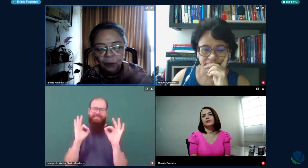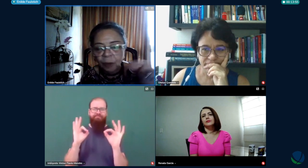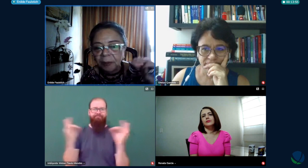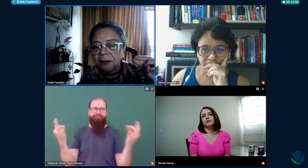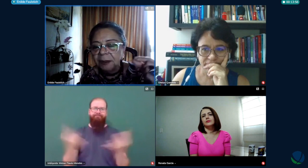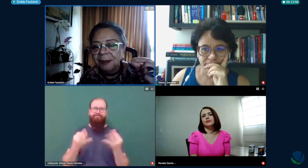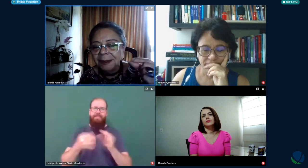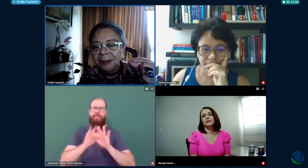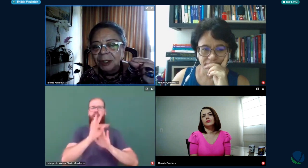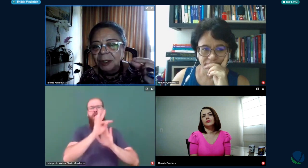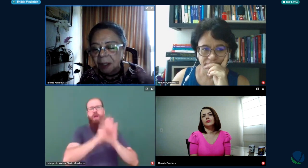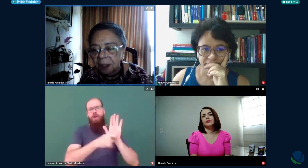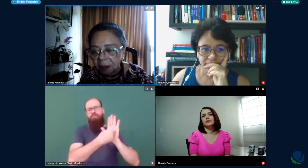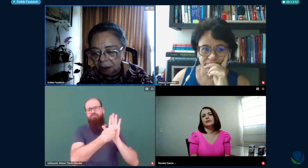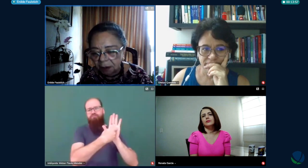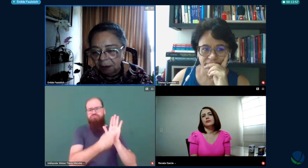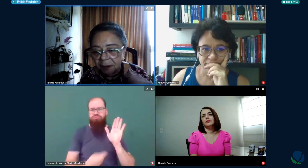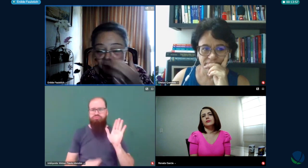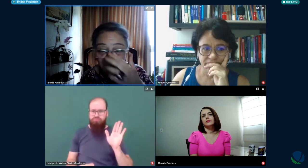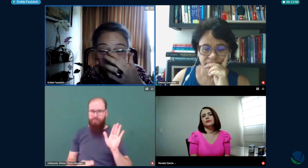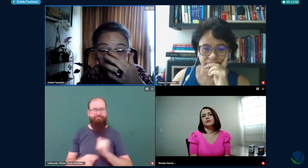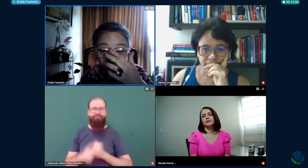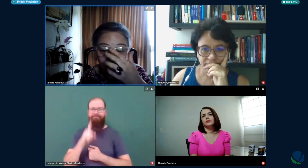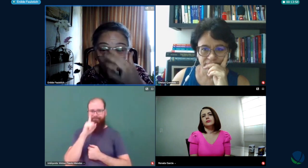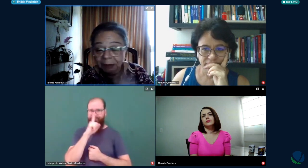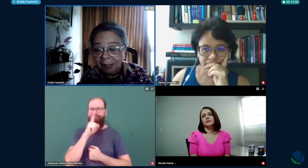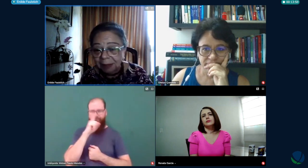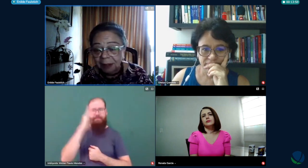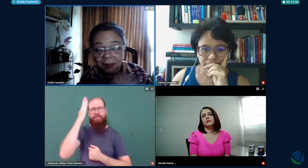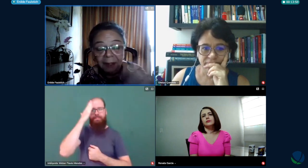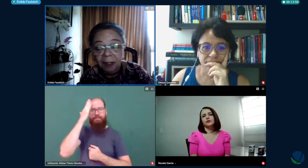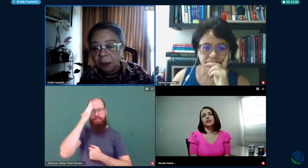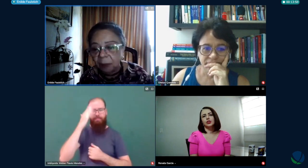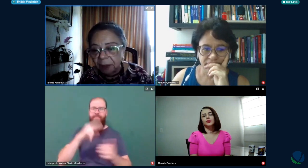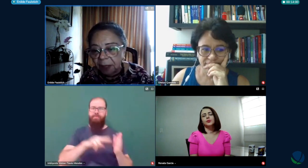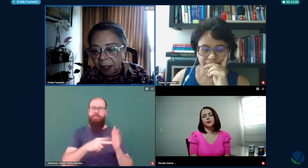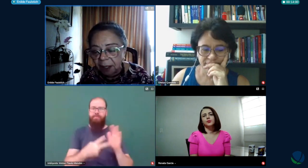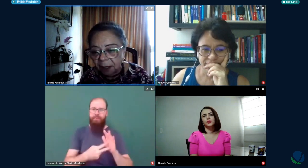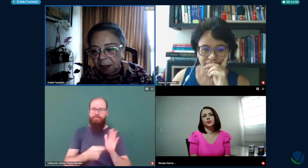essa forma de escrita que maltrata até